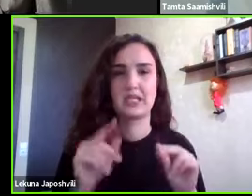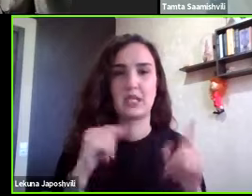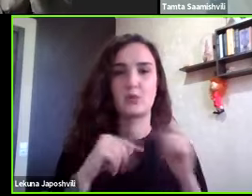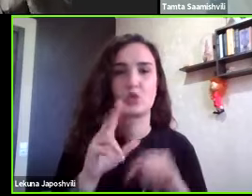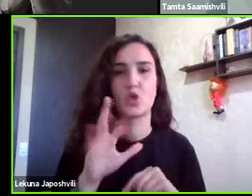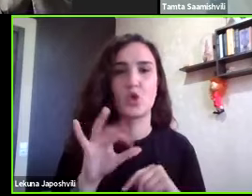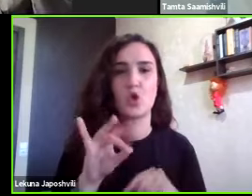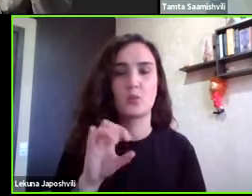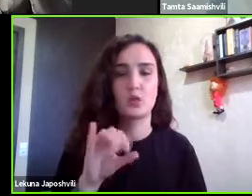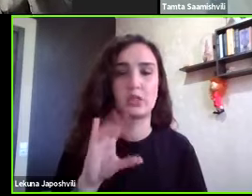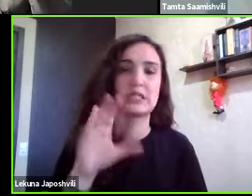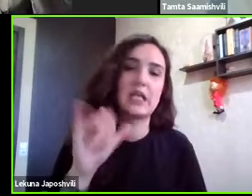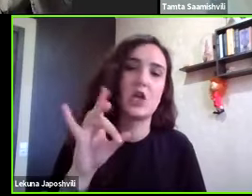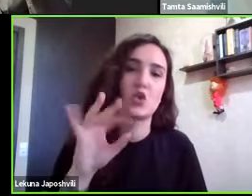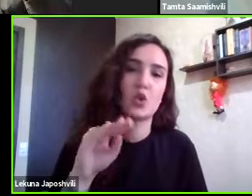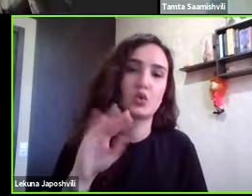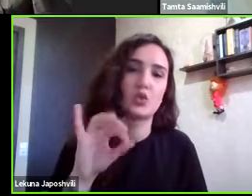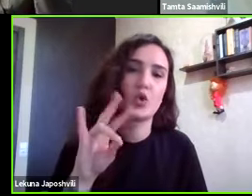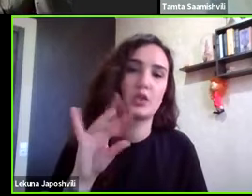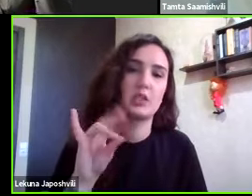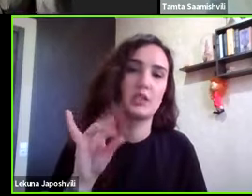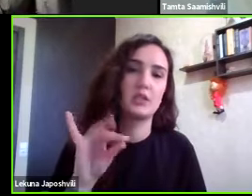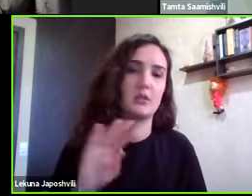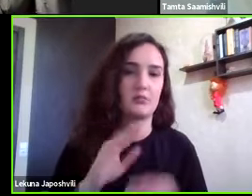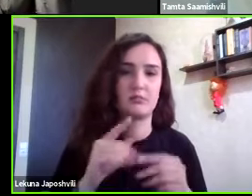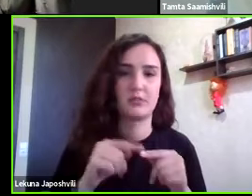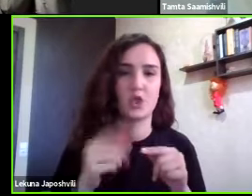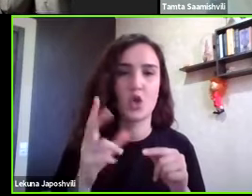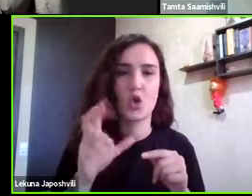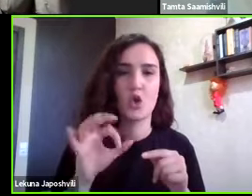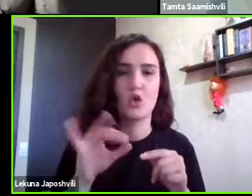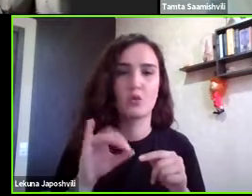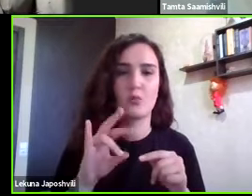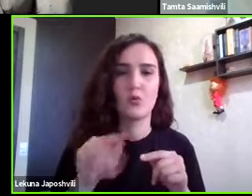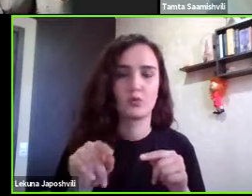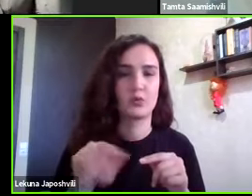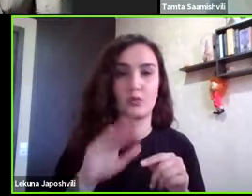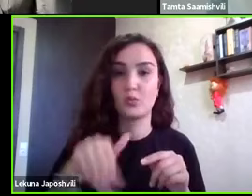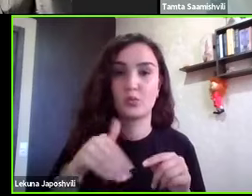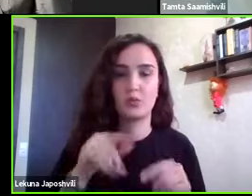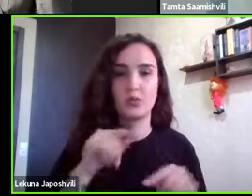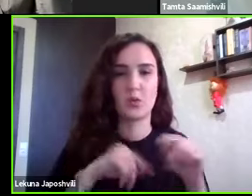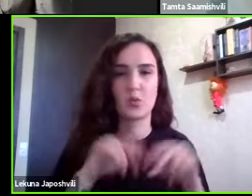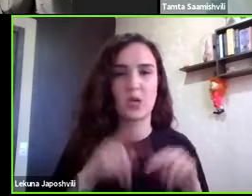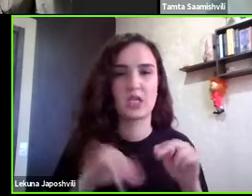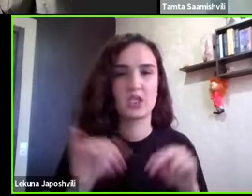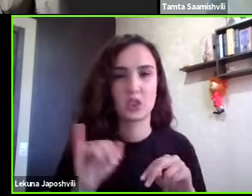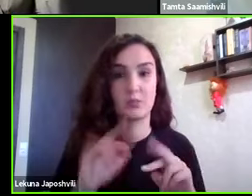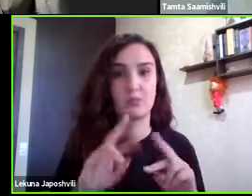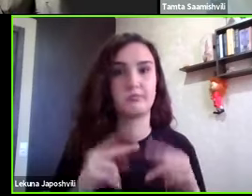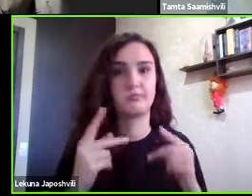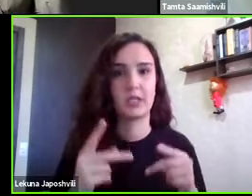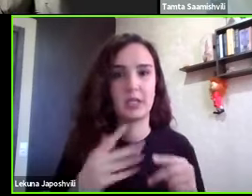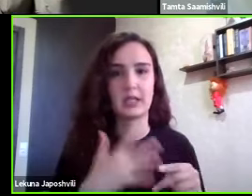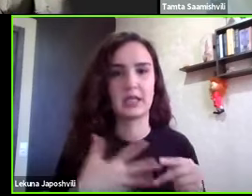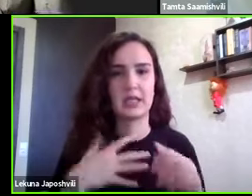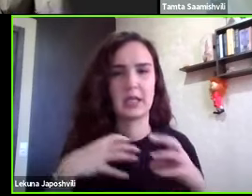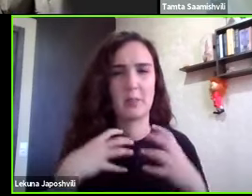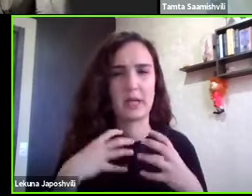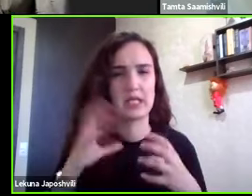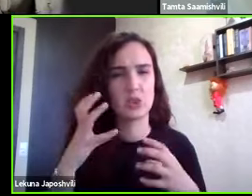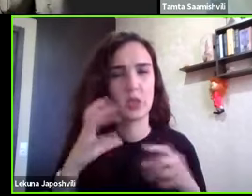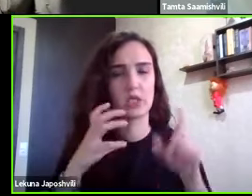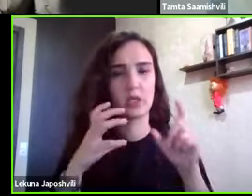ანუ სეროტონინის ნაკლებობაა. რაც უხასიათობას იწვევს, უხასიათობა დეპრესიას იწვევს. ანუ დეპრესიული